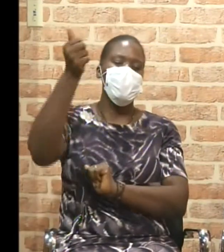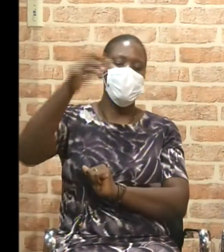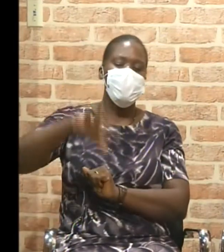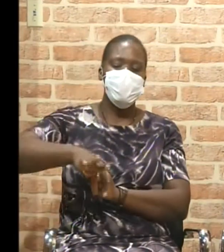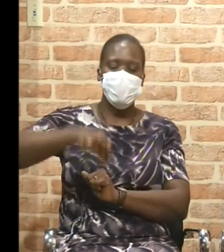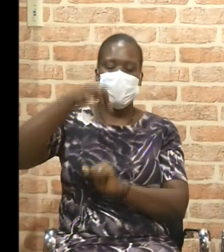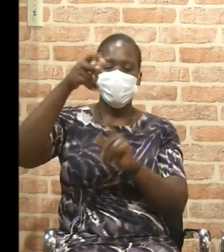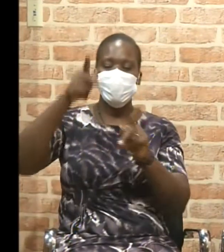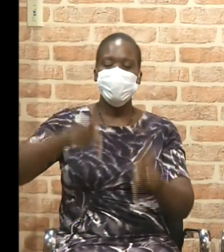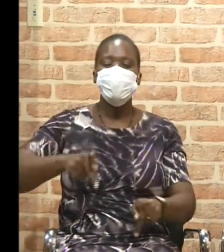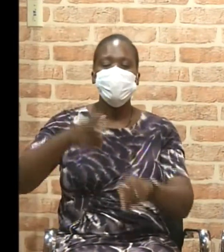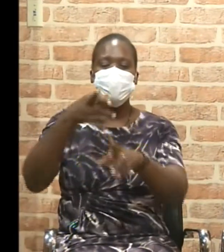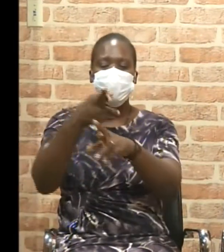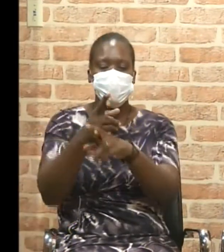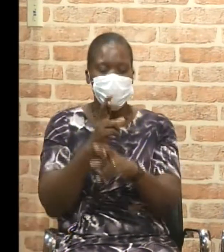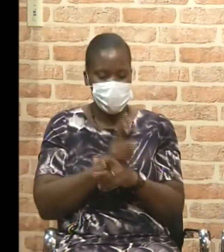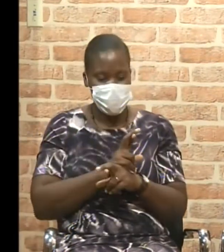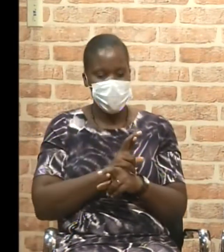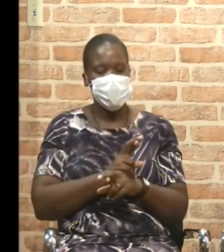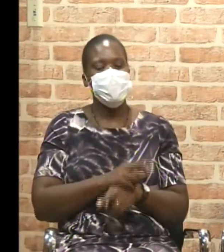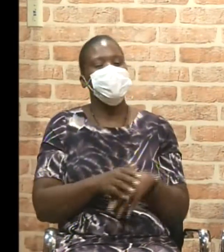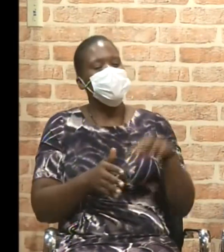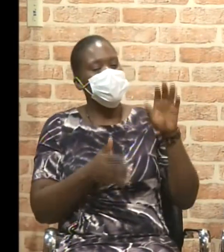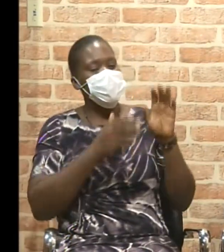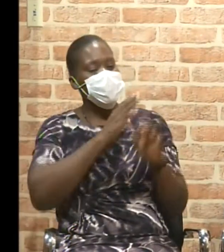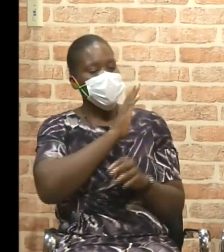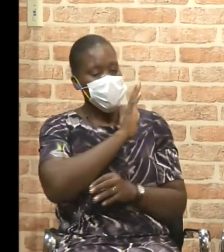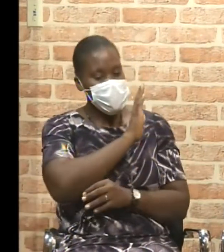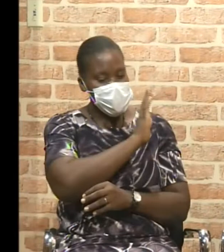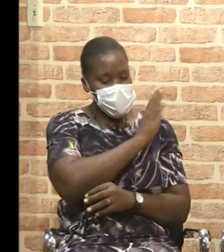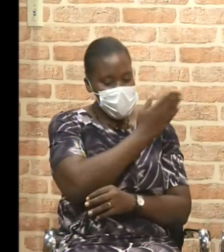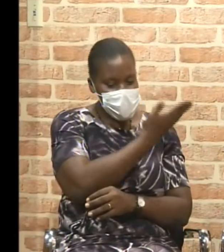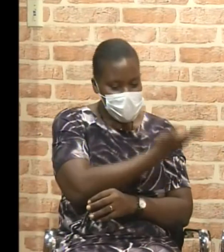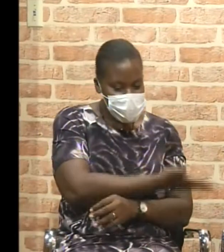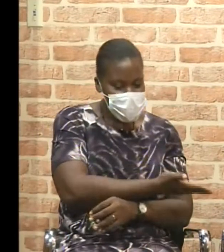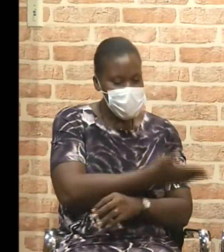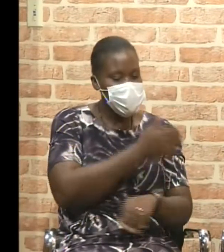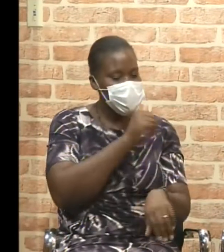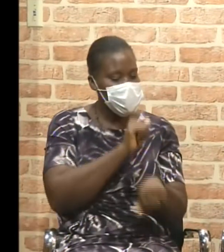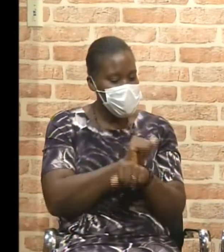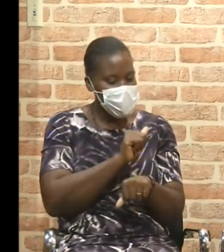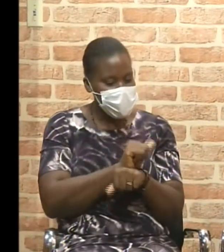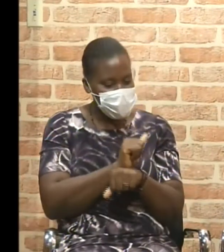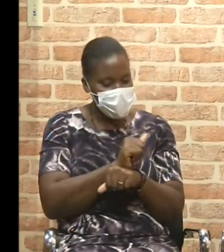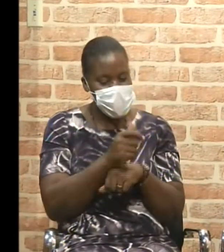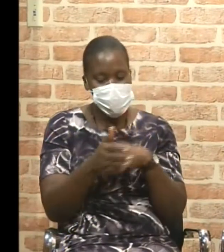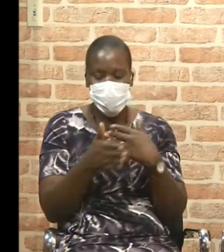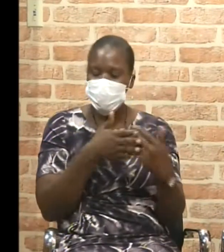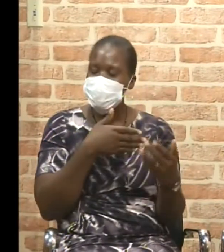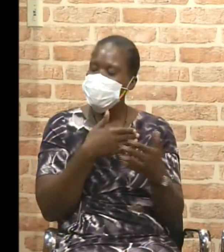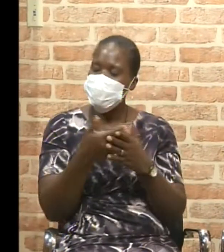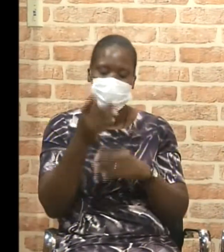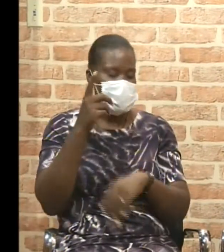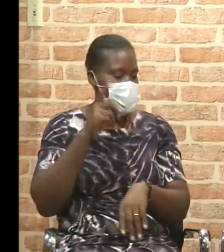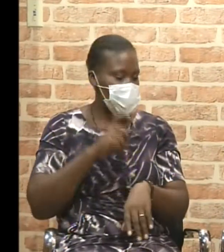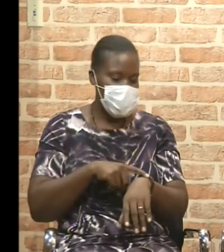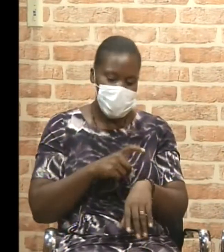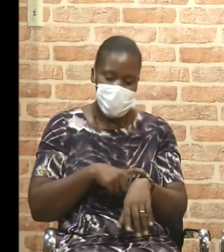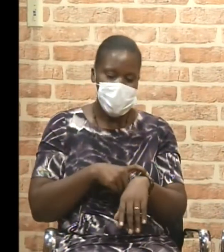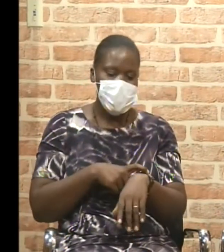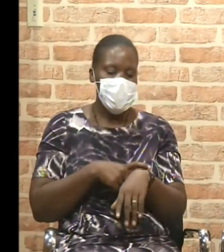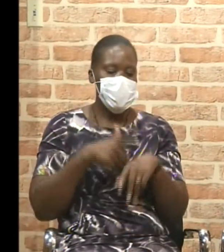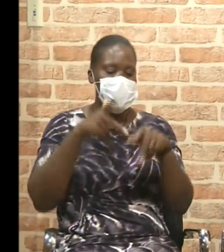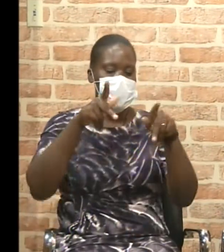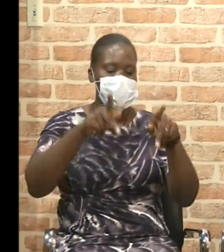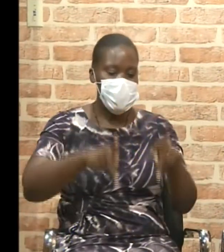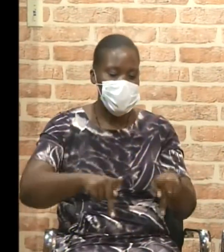pour recevoir. Moi même moi travail ça même l'homme pas de gain rendez-vous à moun nan automatiquement c'est un moun qui handicapé,